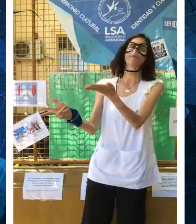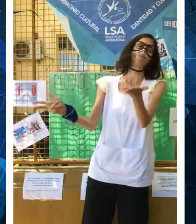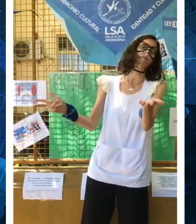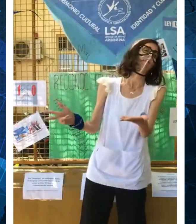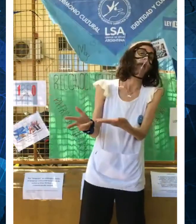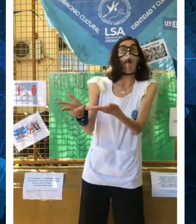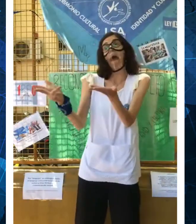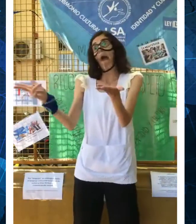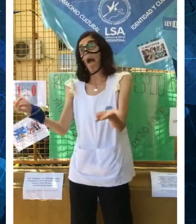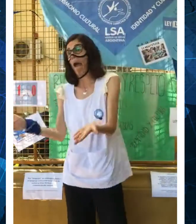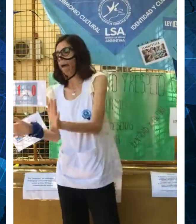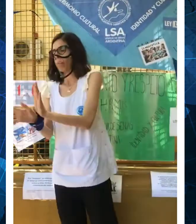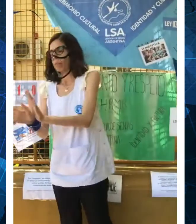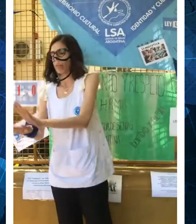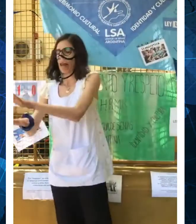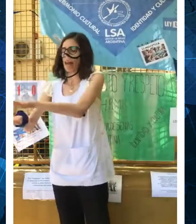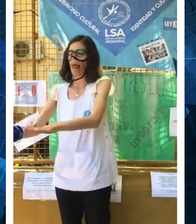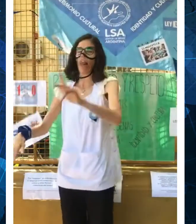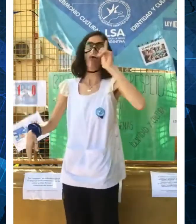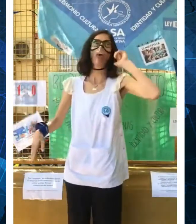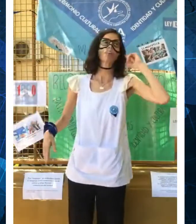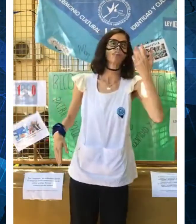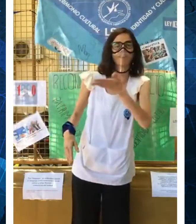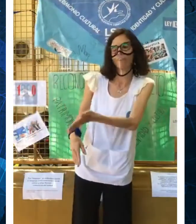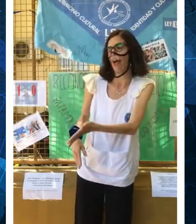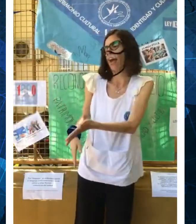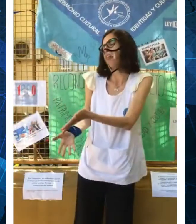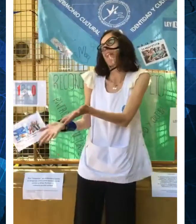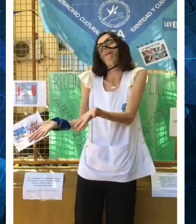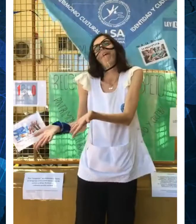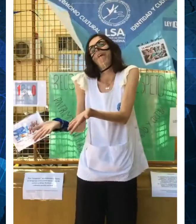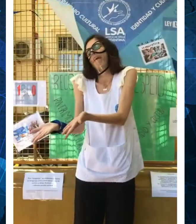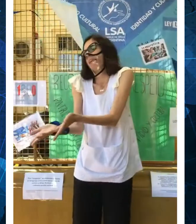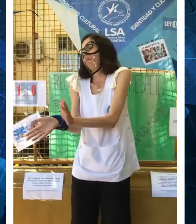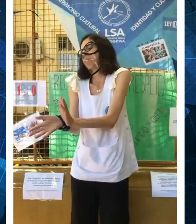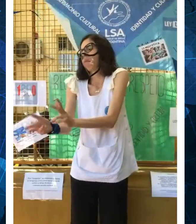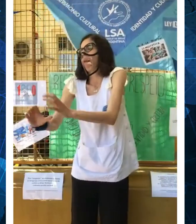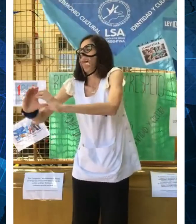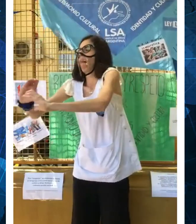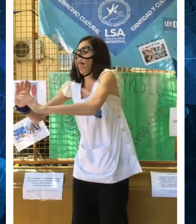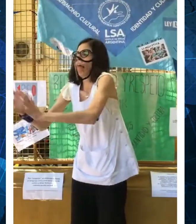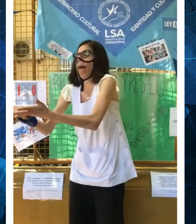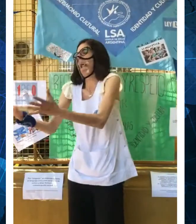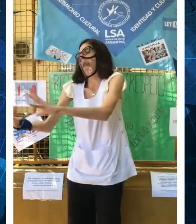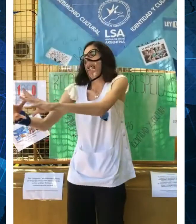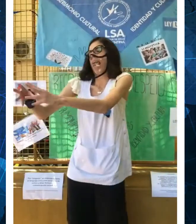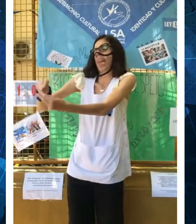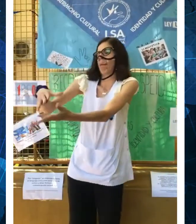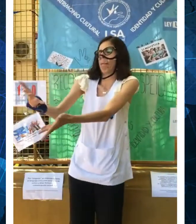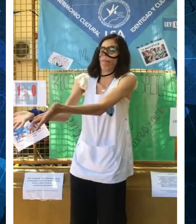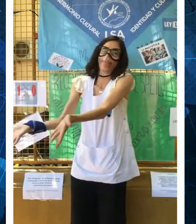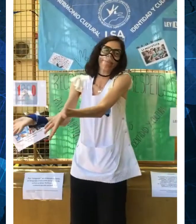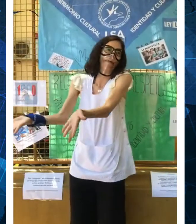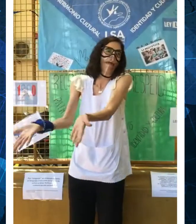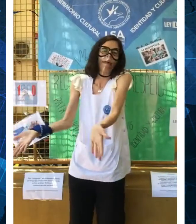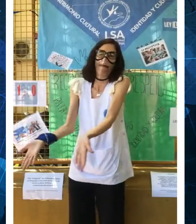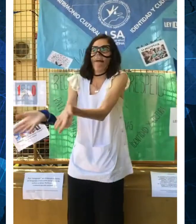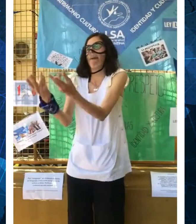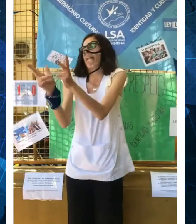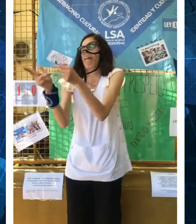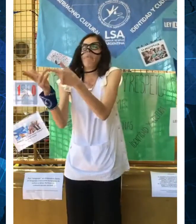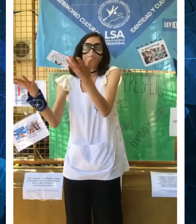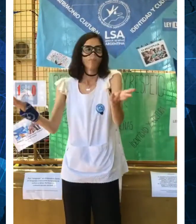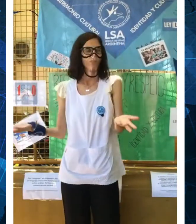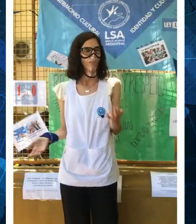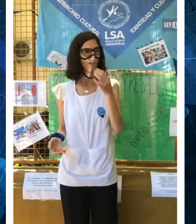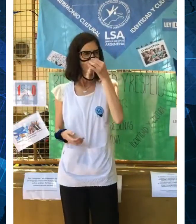que no son un idioma, que son una manera de que las niñas, los niños sordos, se puedan comunicar entre